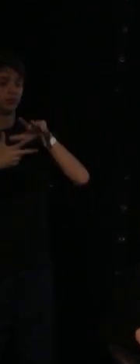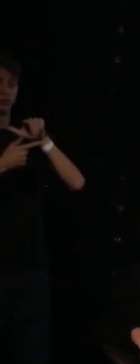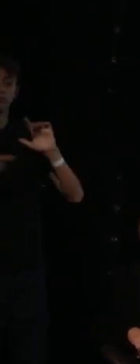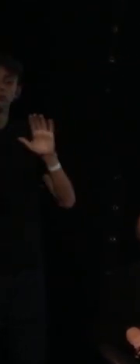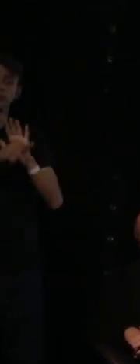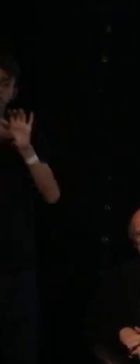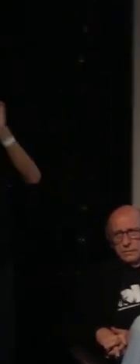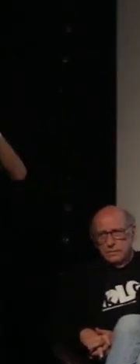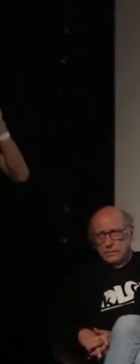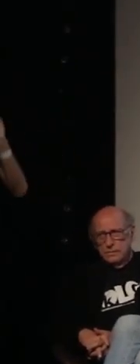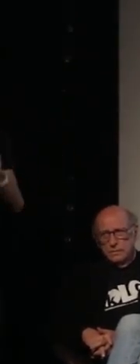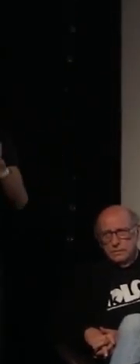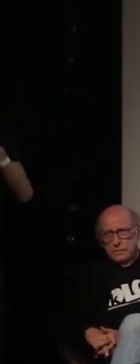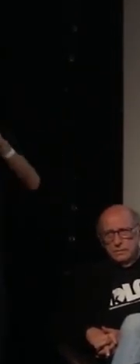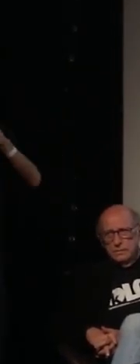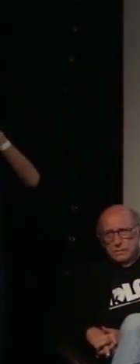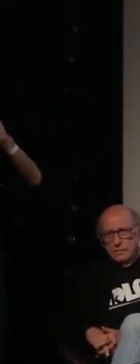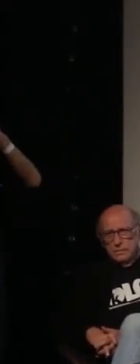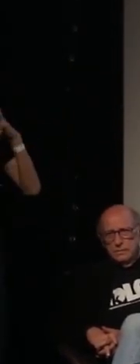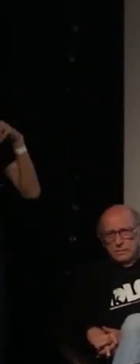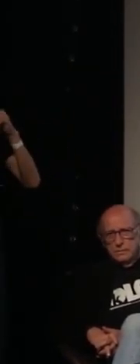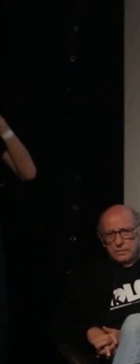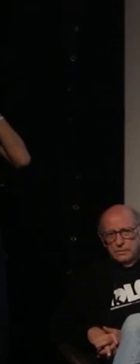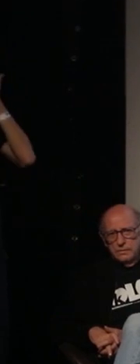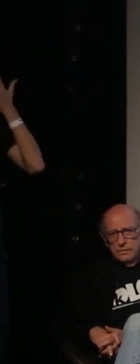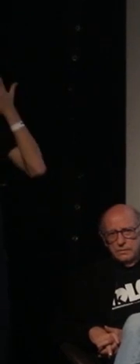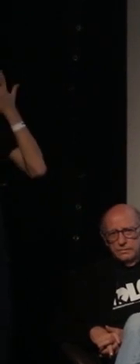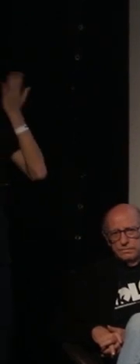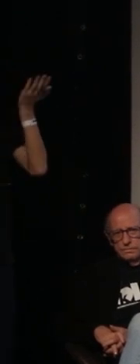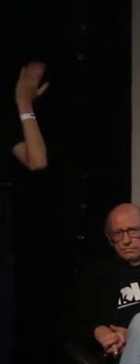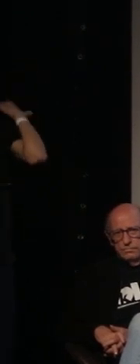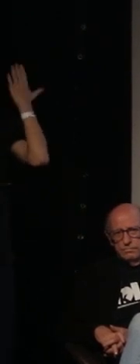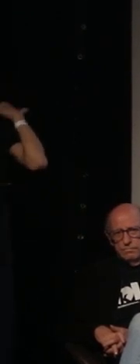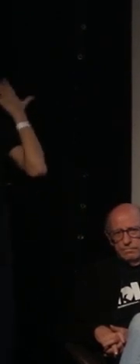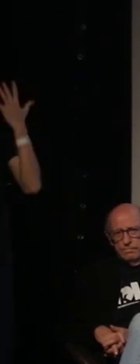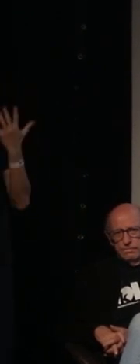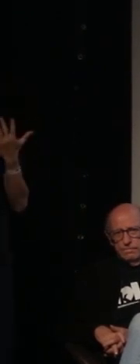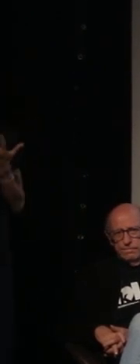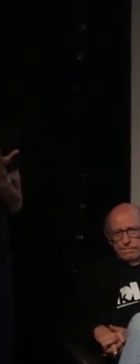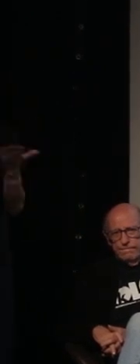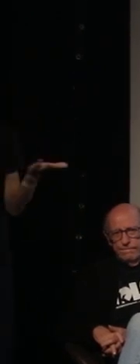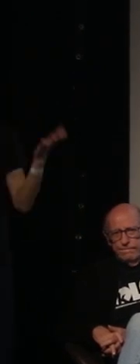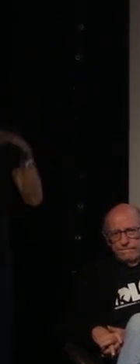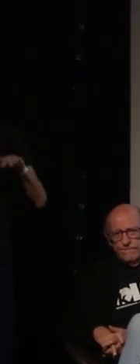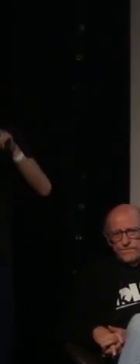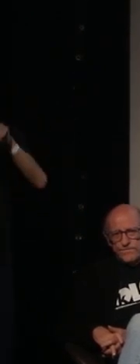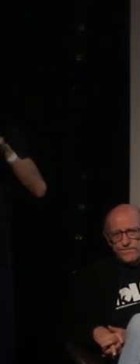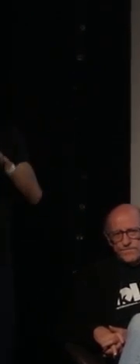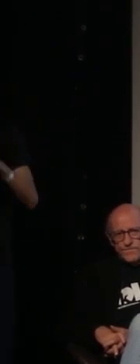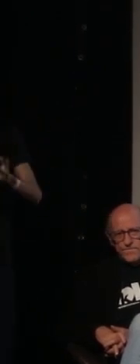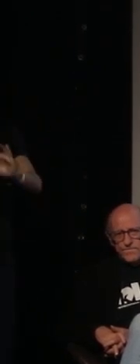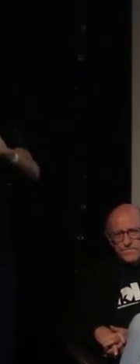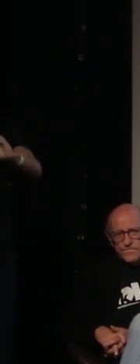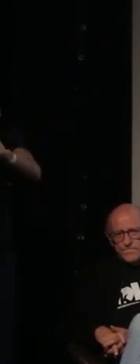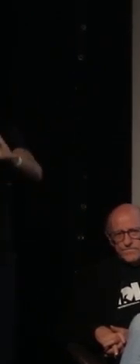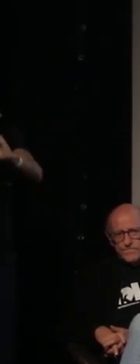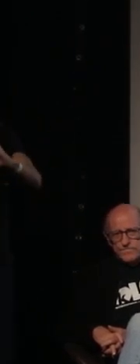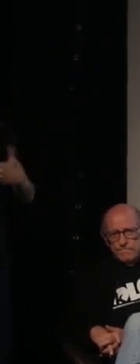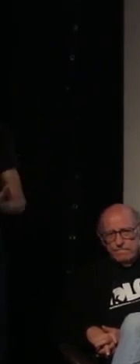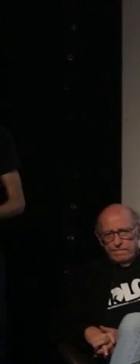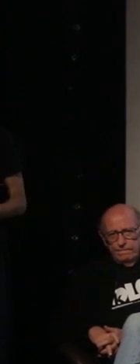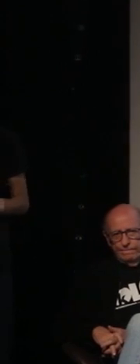sistema de comunicação com aqueles que até então não eram incluídos porque não se comunicavam,